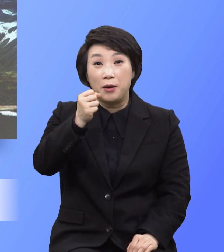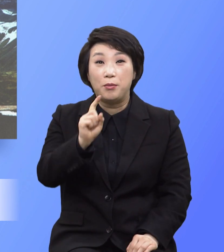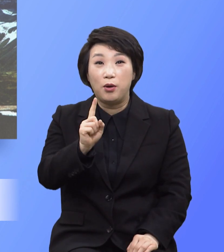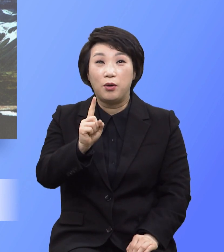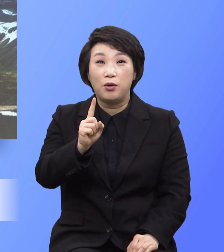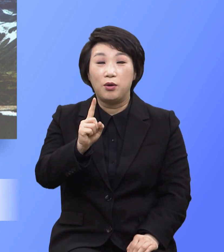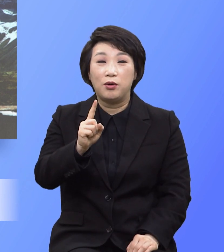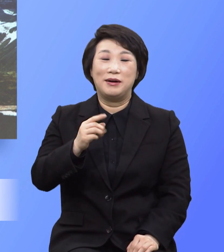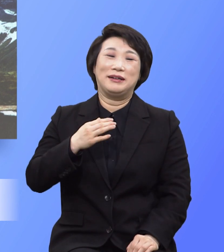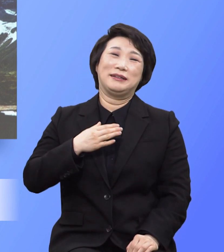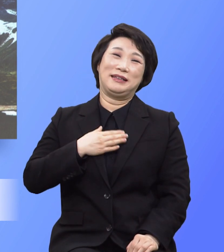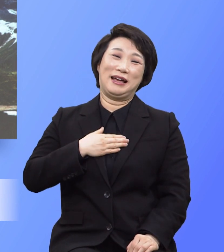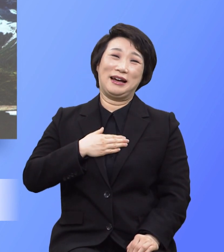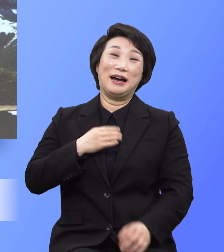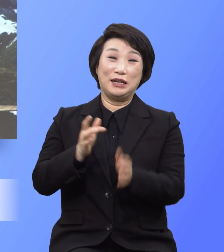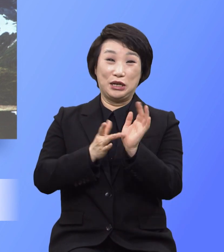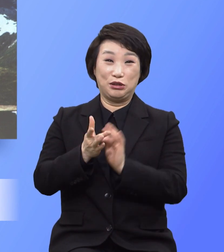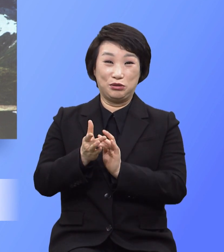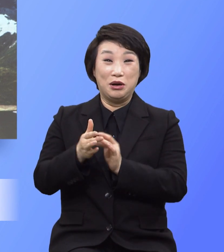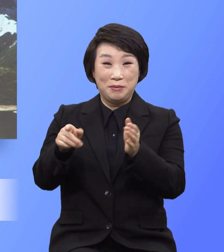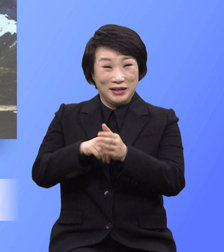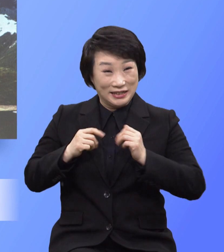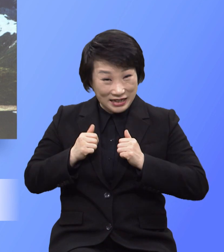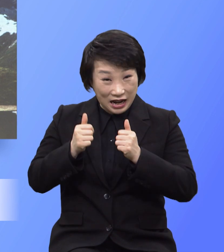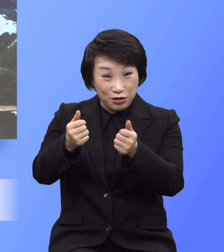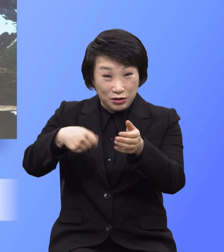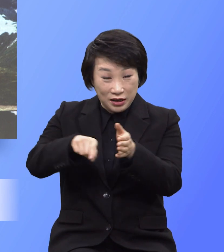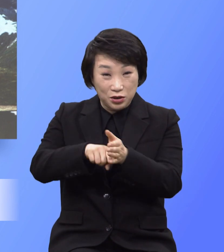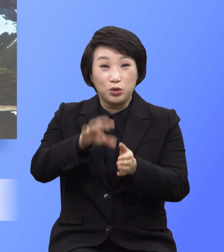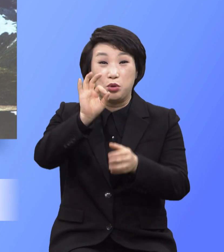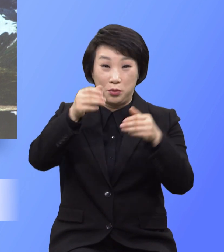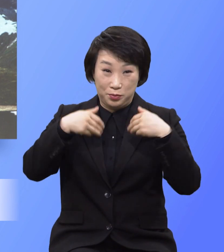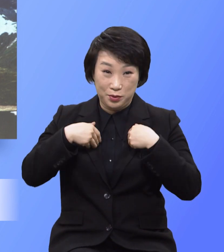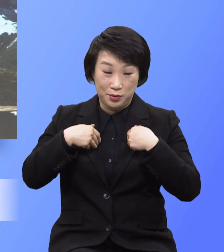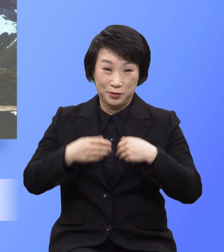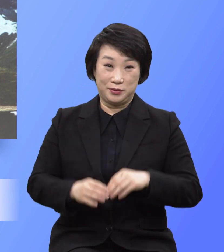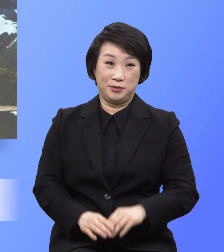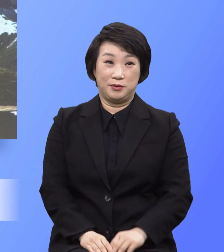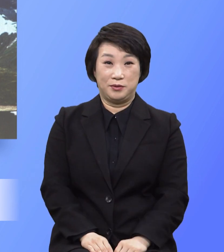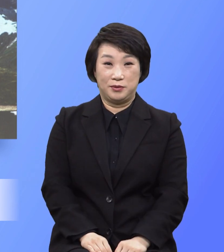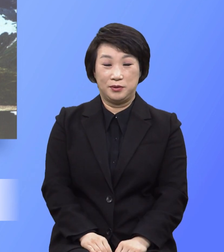것은 내가 예수 잘 믿기 위해서 있는 것이요,